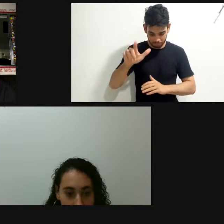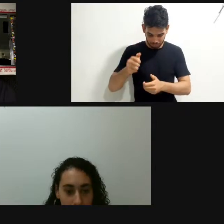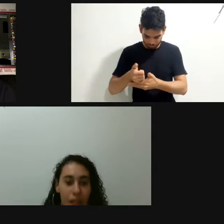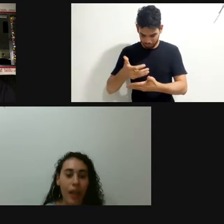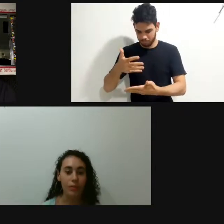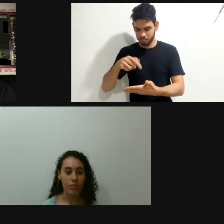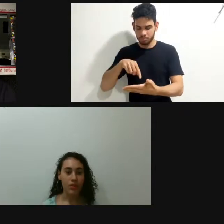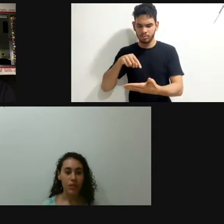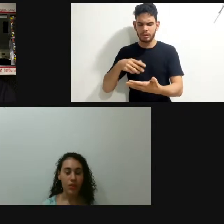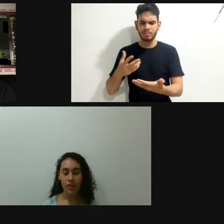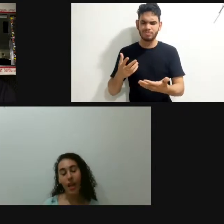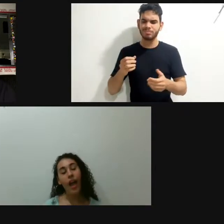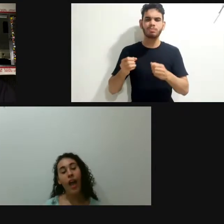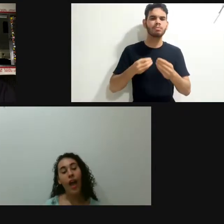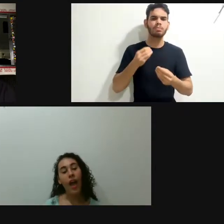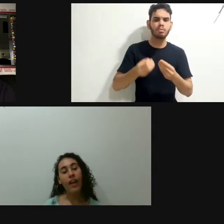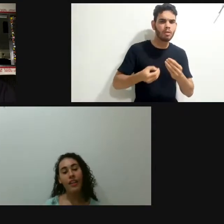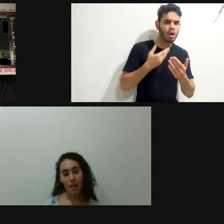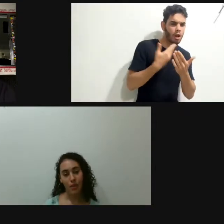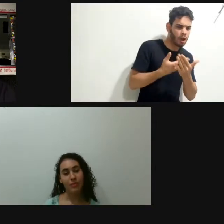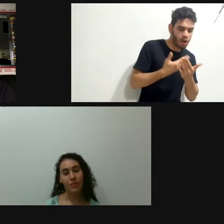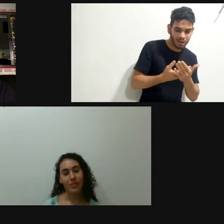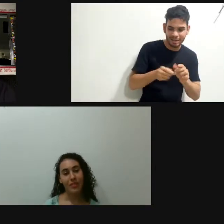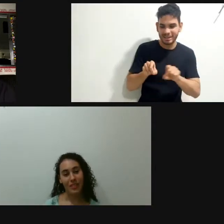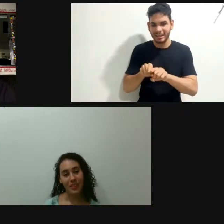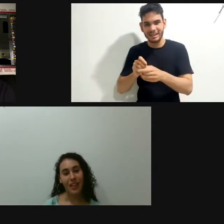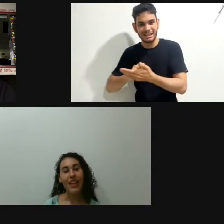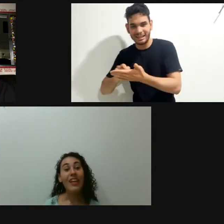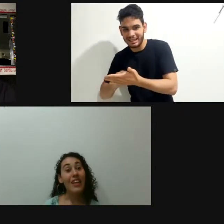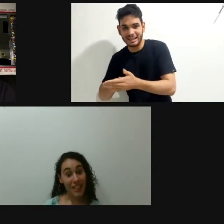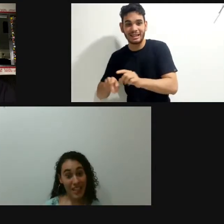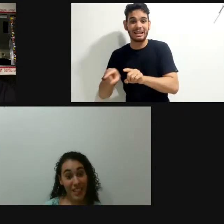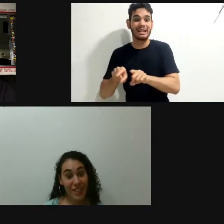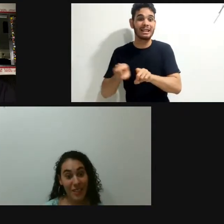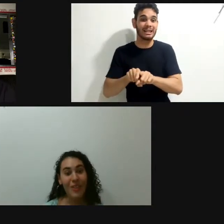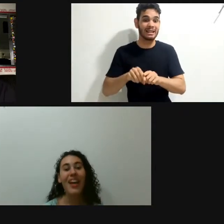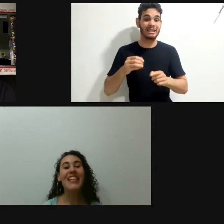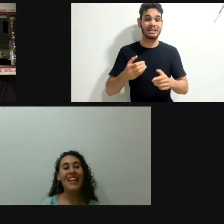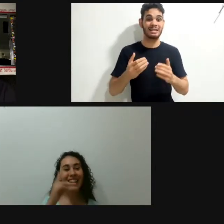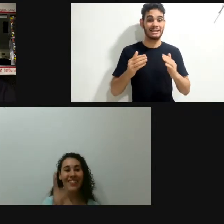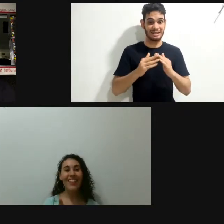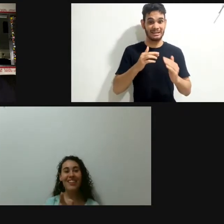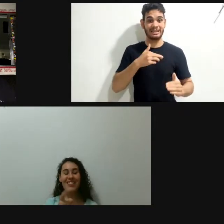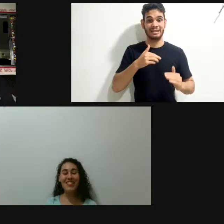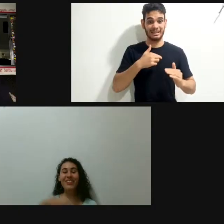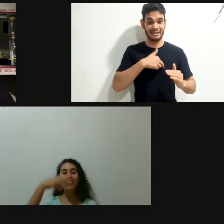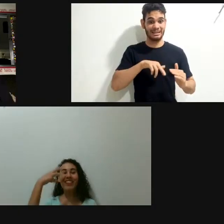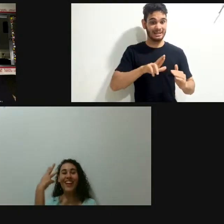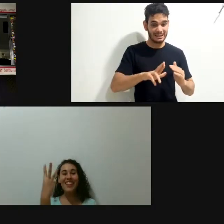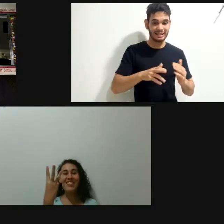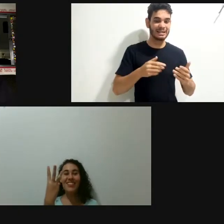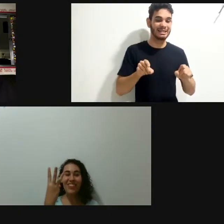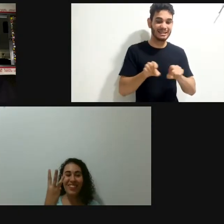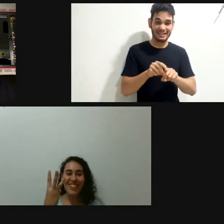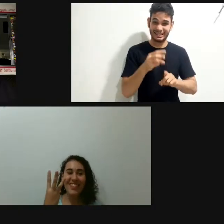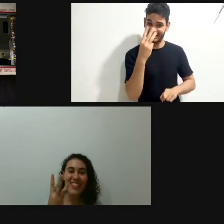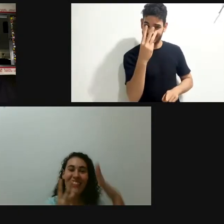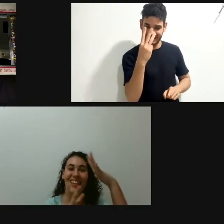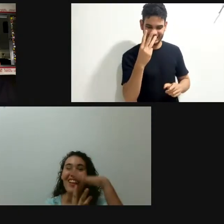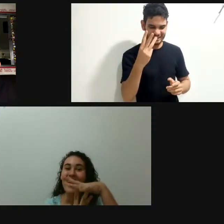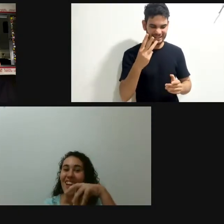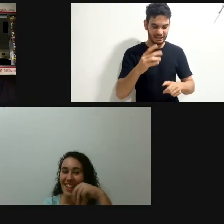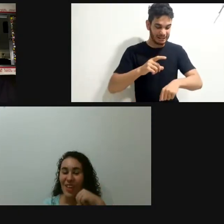produção do mangá. E tem a igreja ainda, projeto. Isso, exatamente. São 3